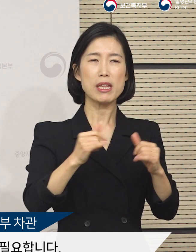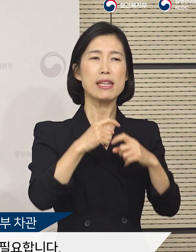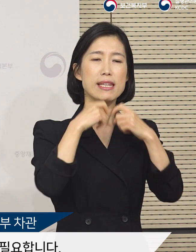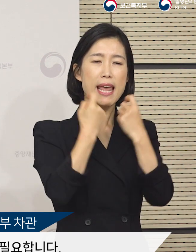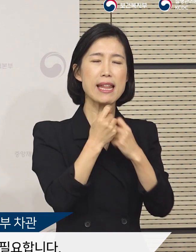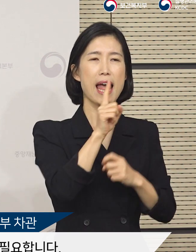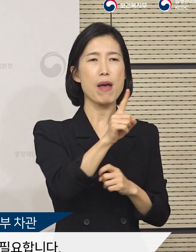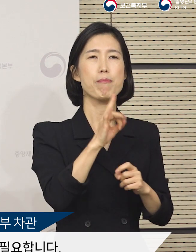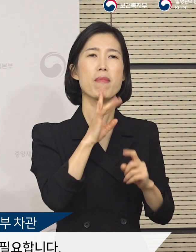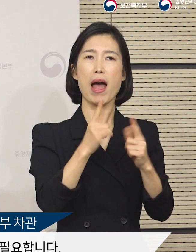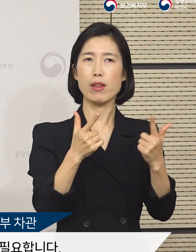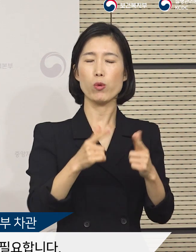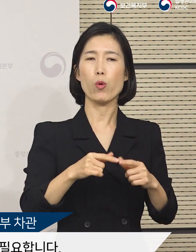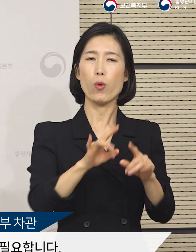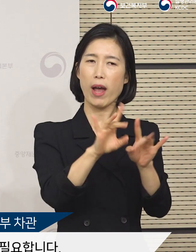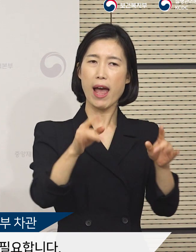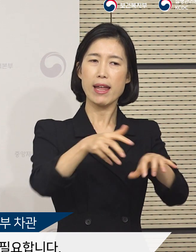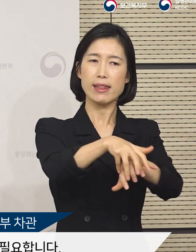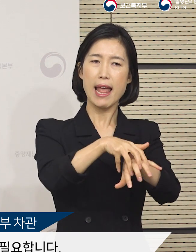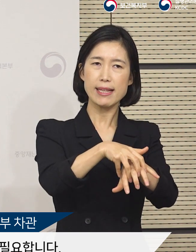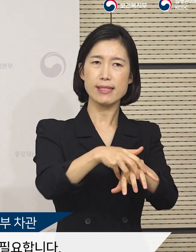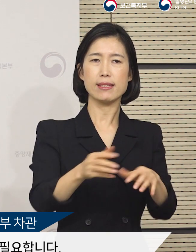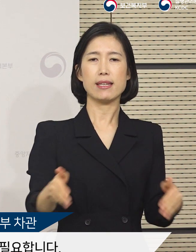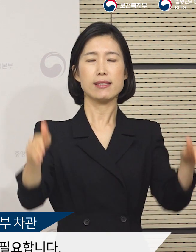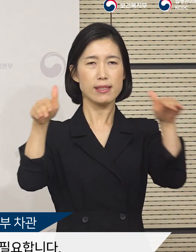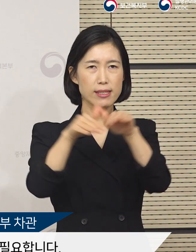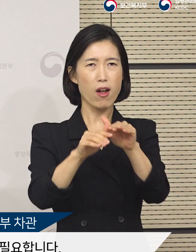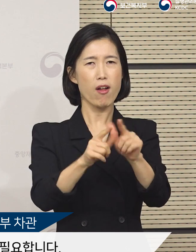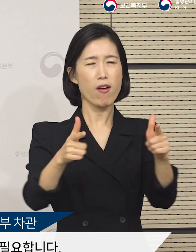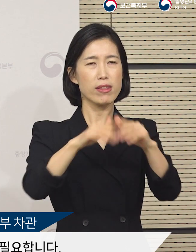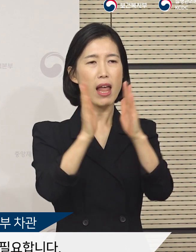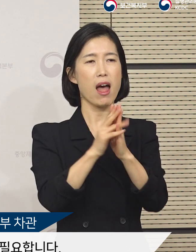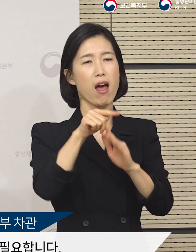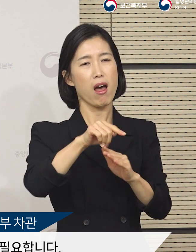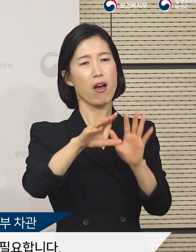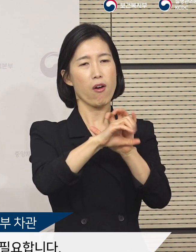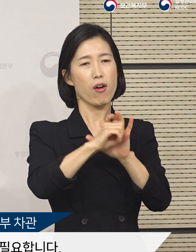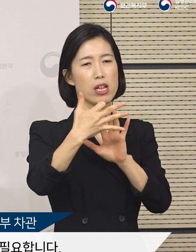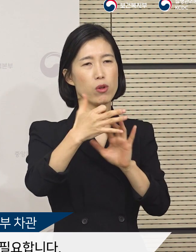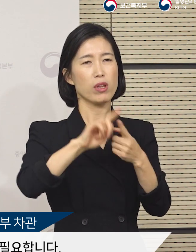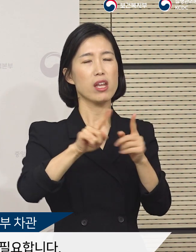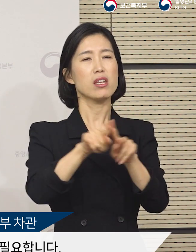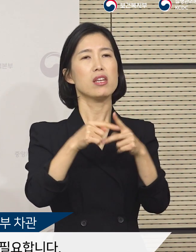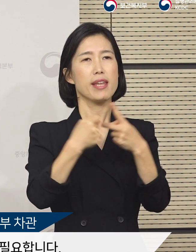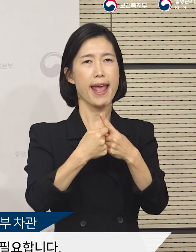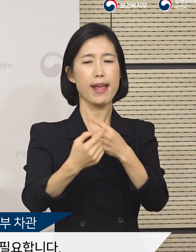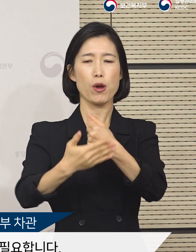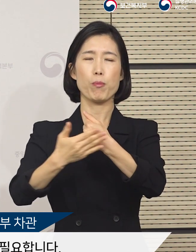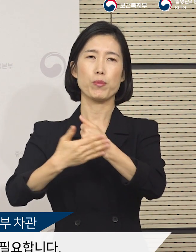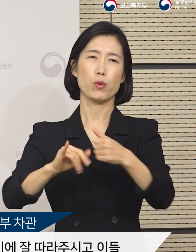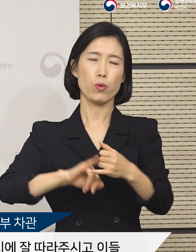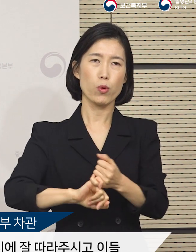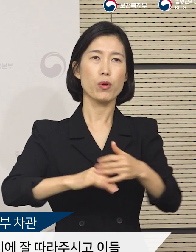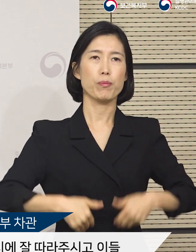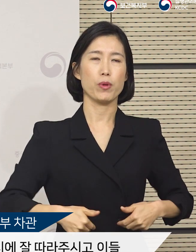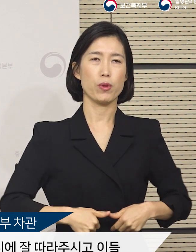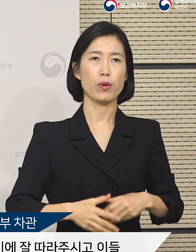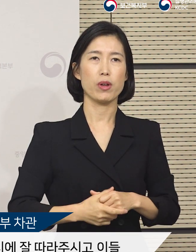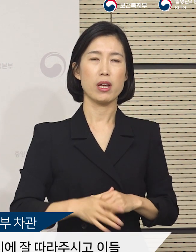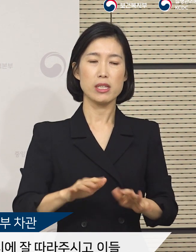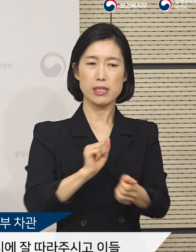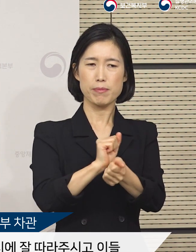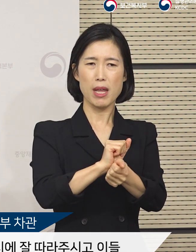개인뿐 아니라 각 단체와 시설들의 이해와 협조가 필요합니다. 집단